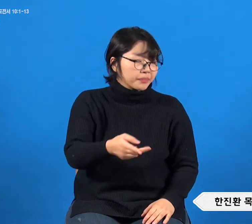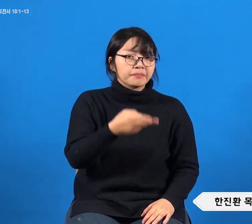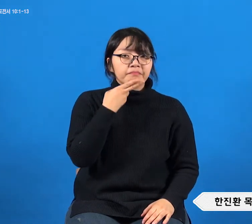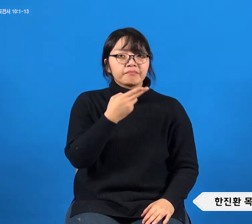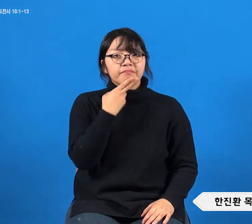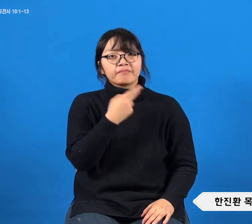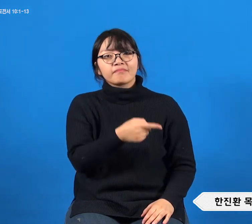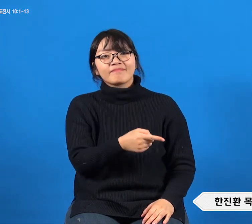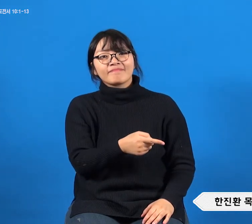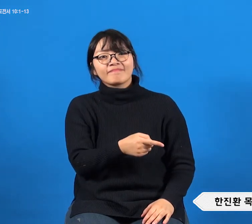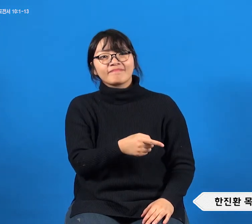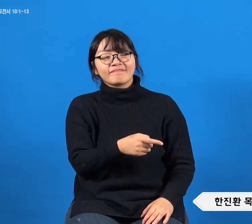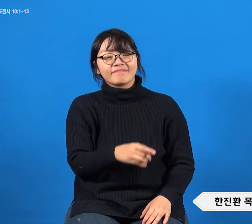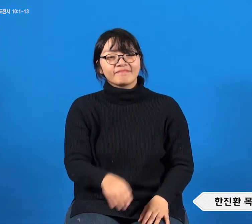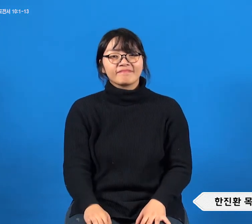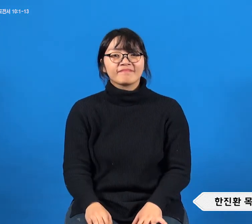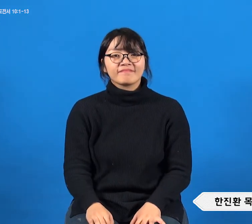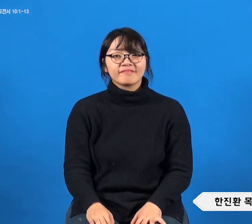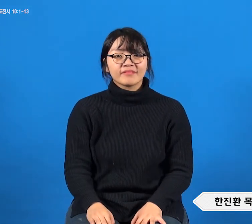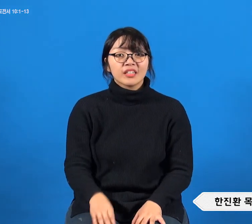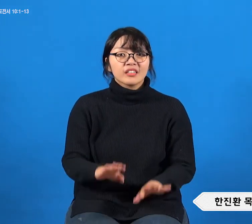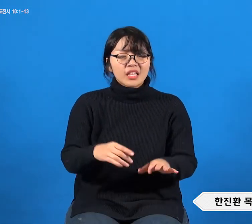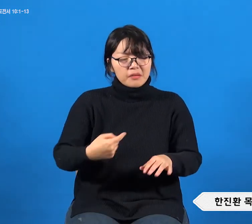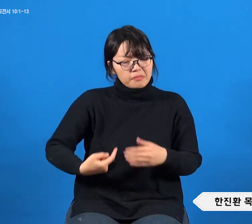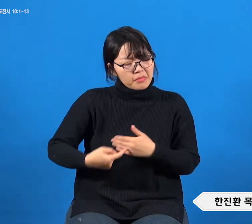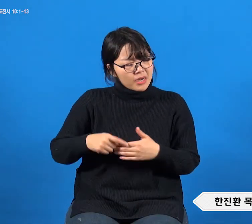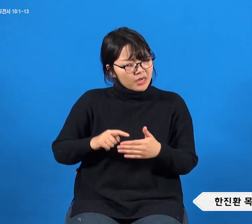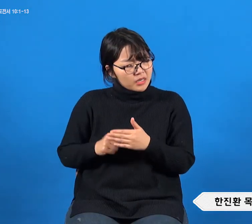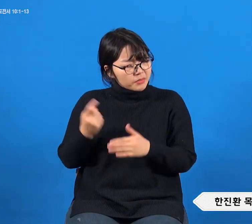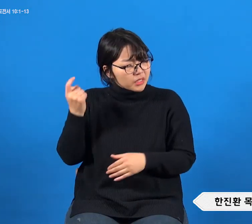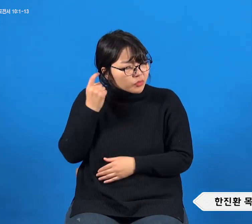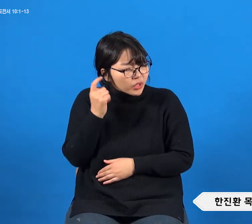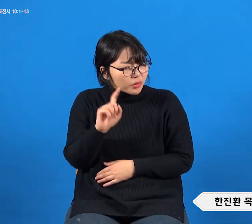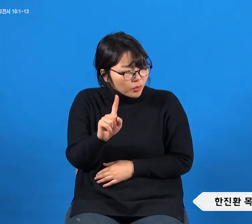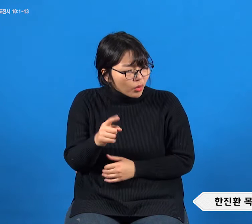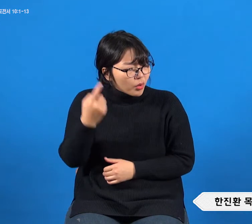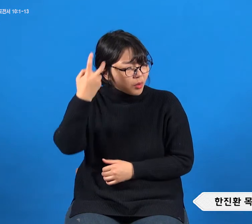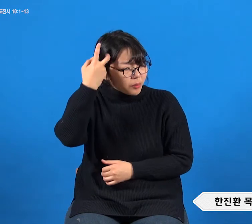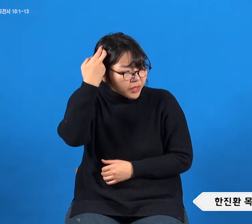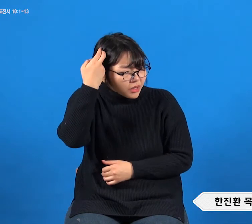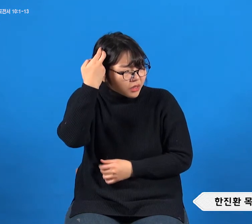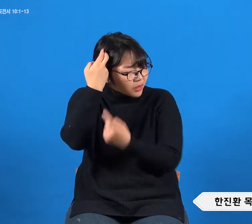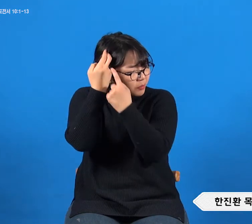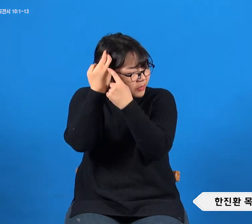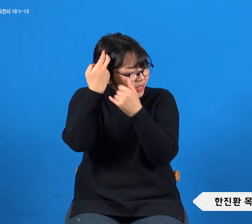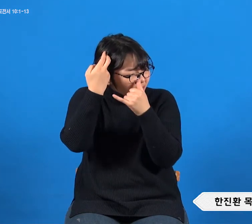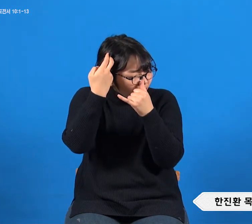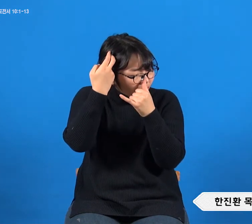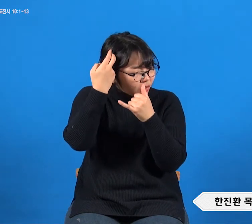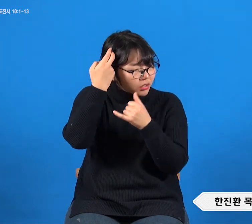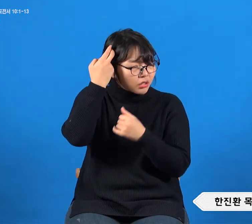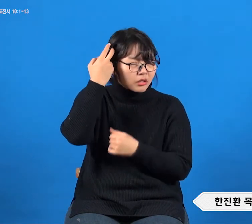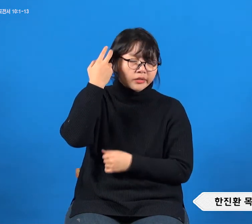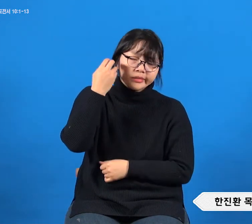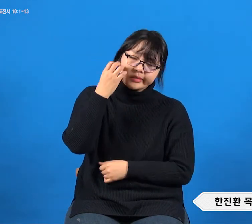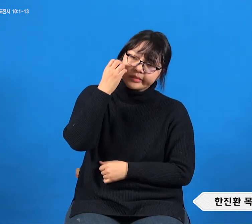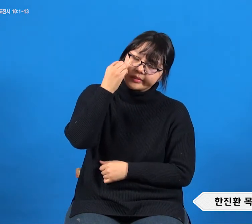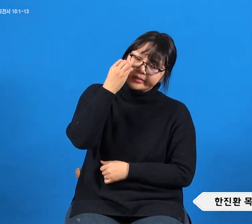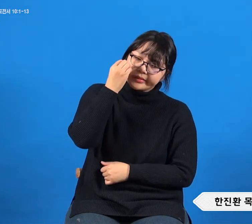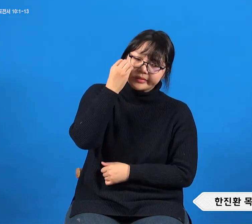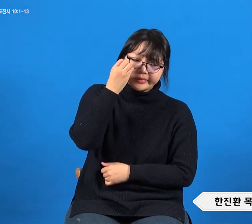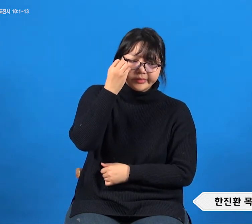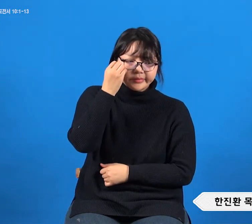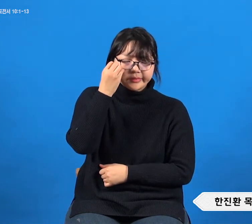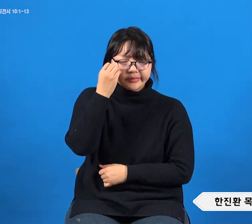그래서 하루는 계속 마음속에서는 머리핀 하는 그런 음성이 들리는 것 같아서 결단을